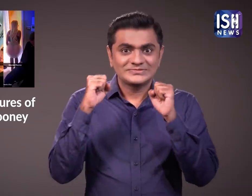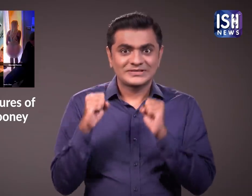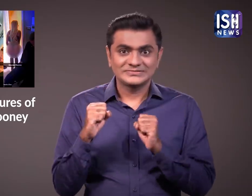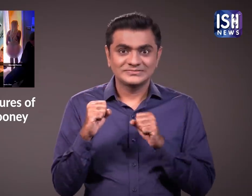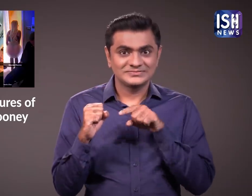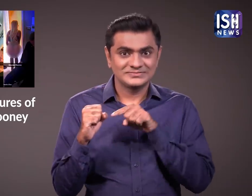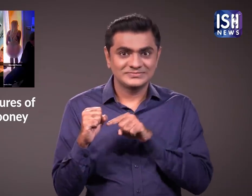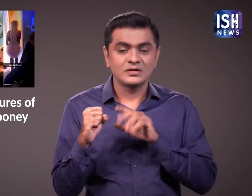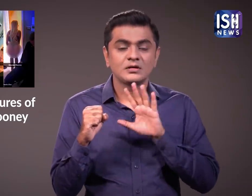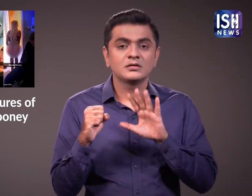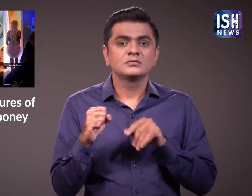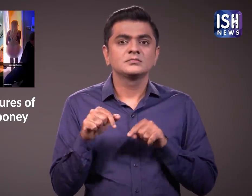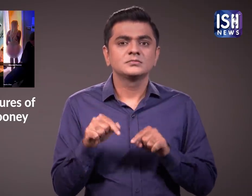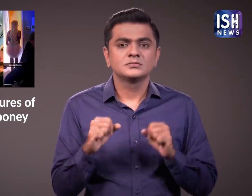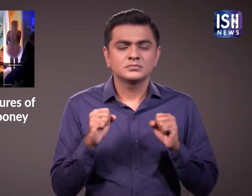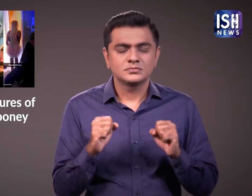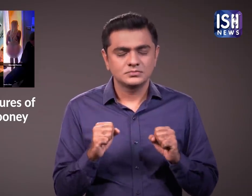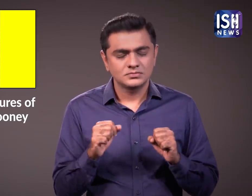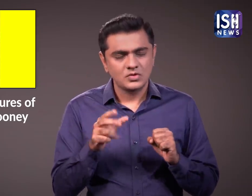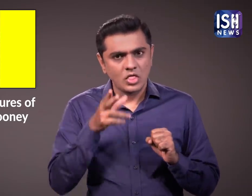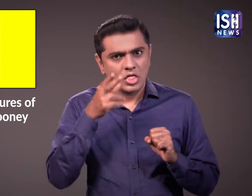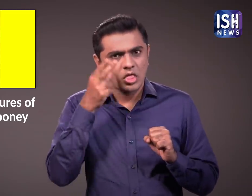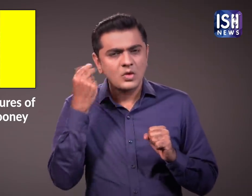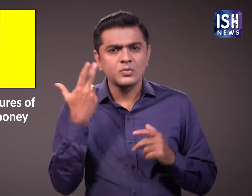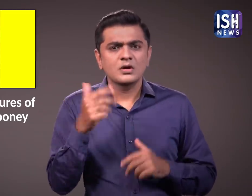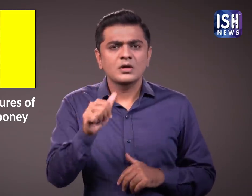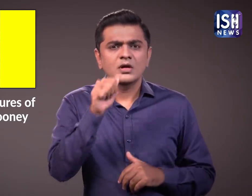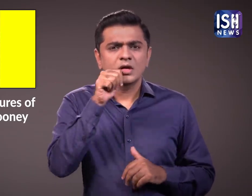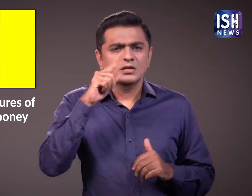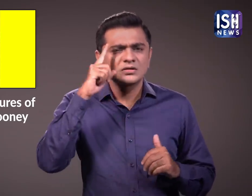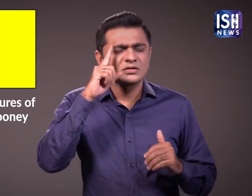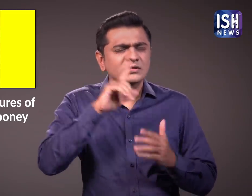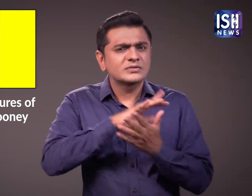वह सुस्त लग रहा था और कुर्सी पर गिरा पड़ा